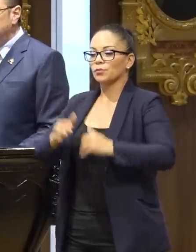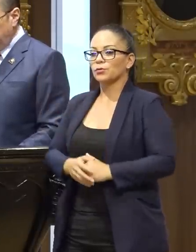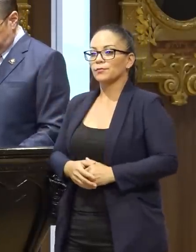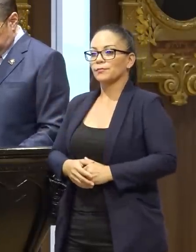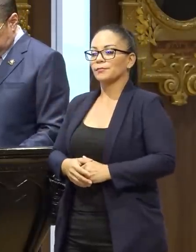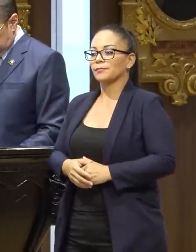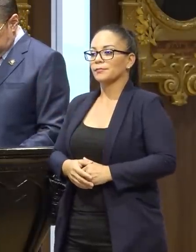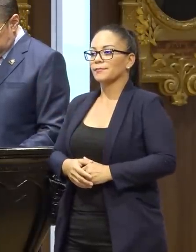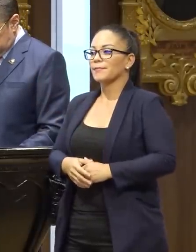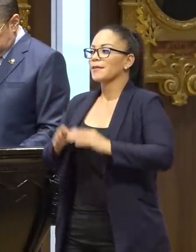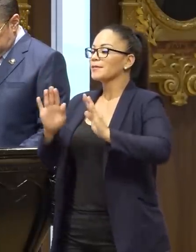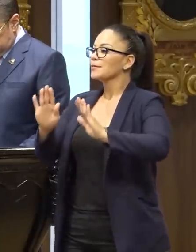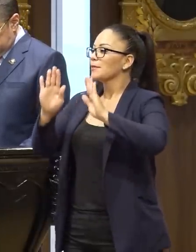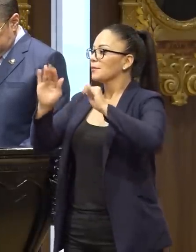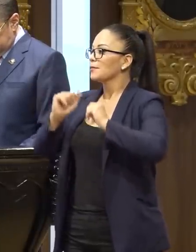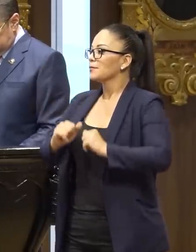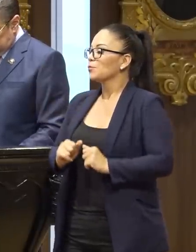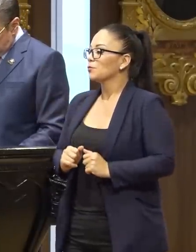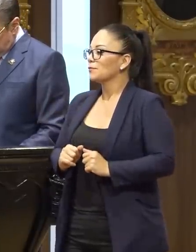excelentísimos